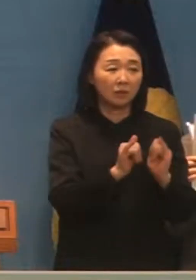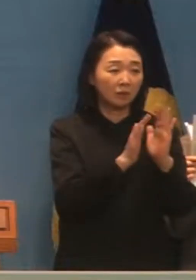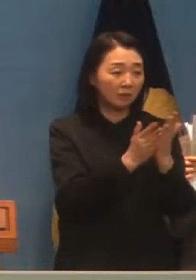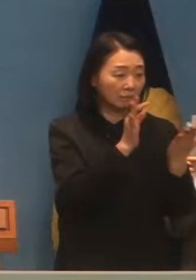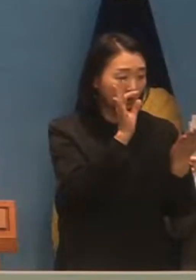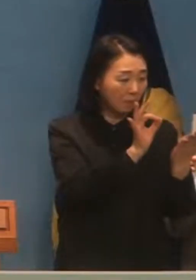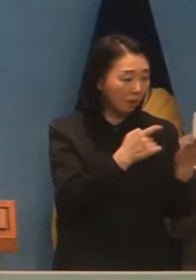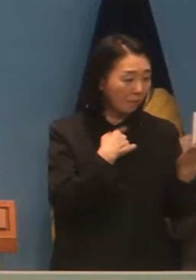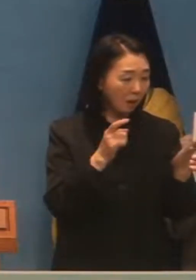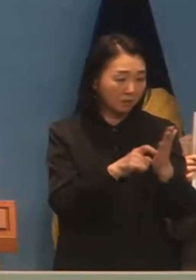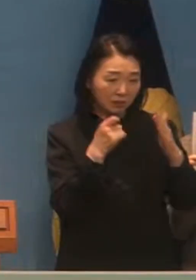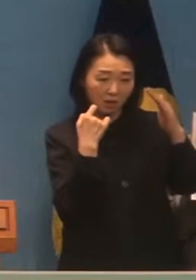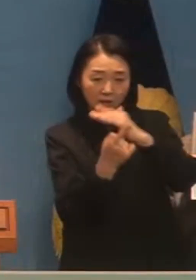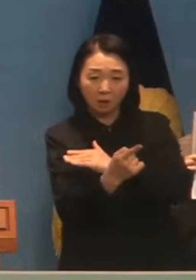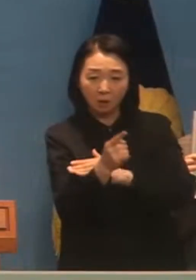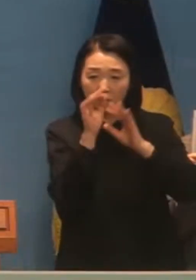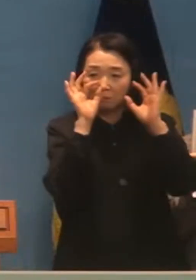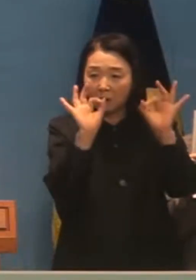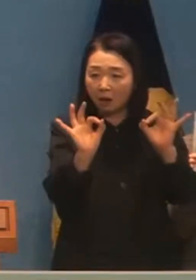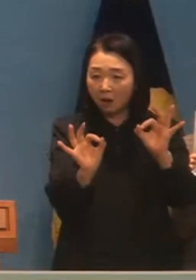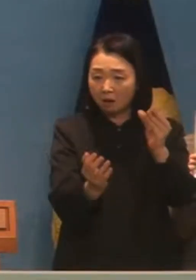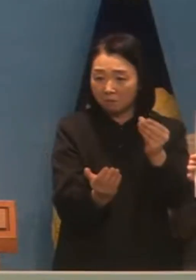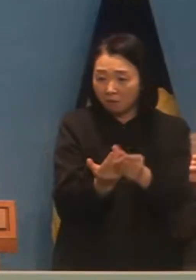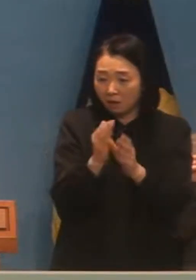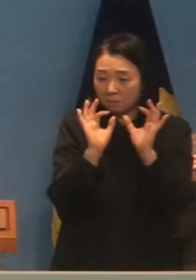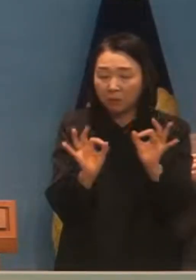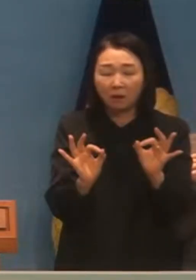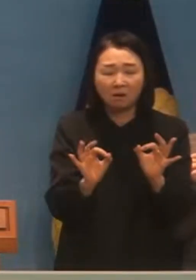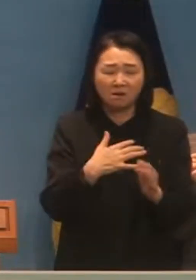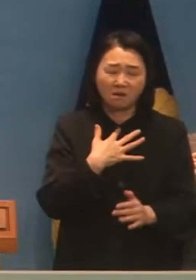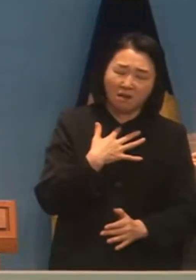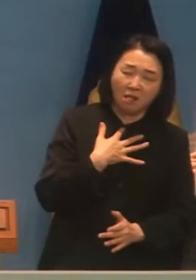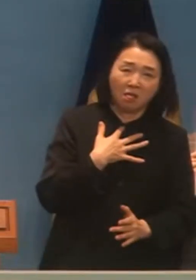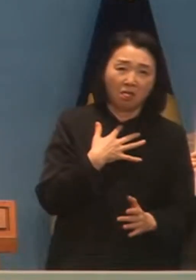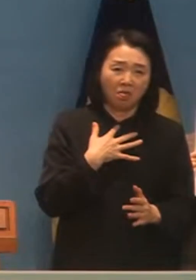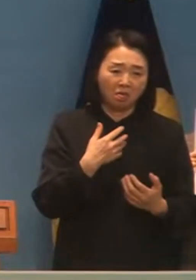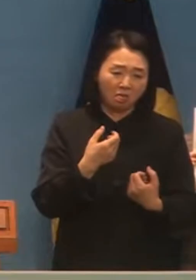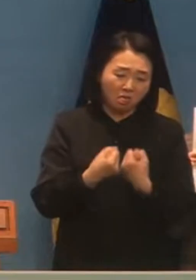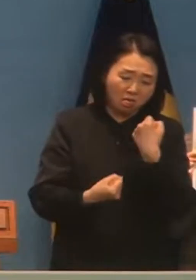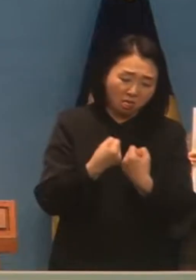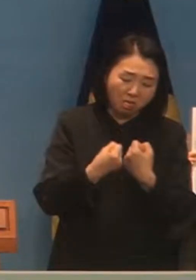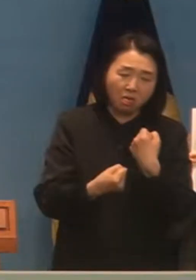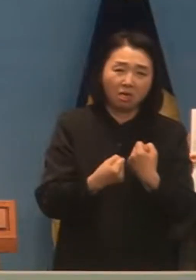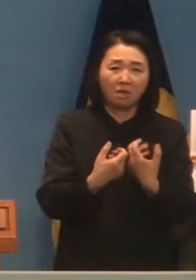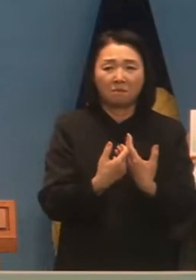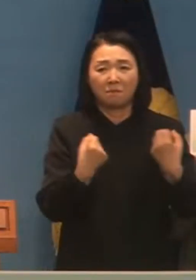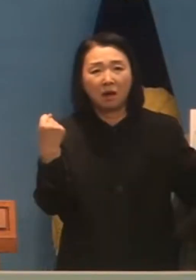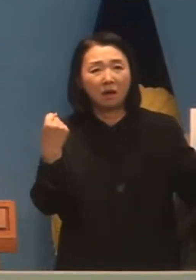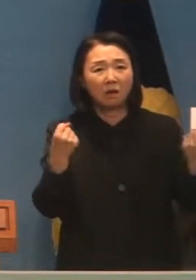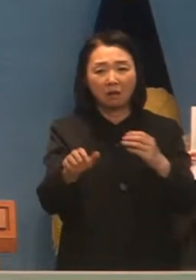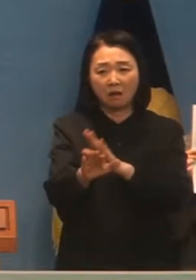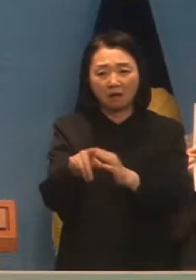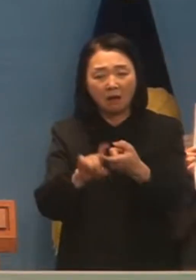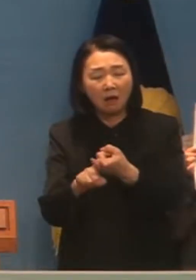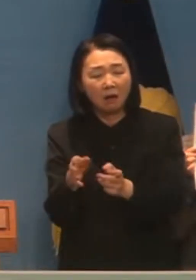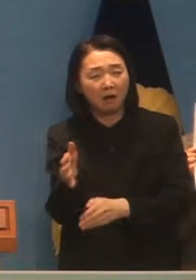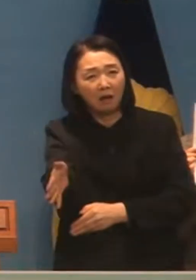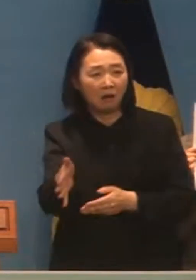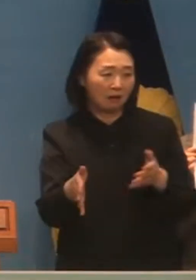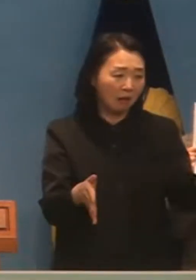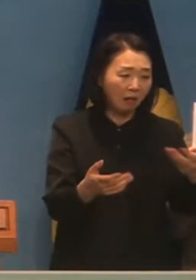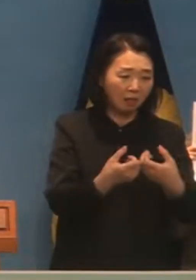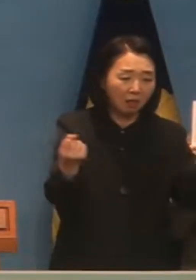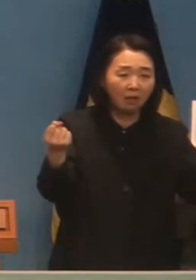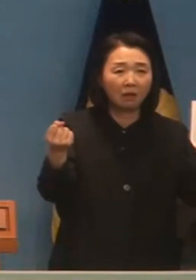역사책에서만 보던 비상계엄이 눈앞에 일이 되고 혐오와 갈라치기로 점철된 극우 파시즘이 새를 떨치는